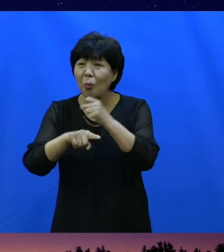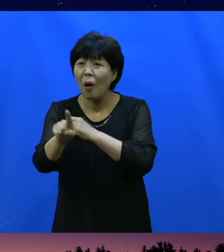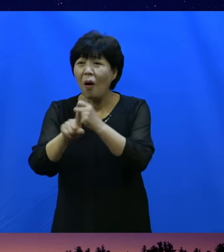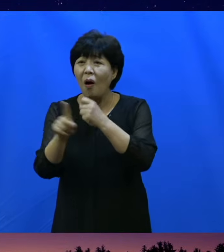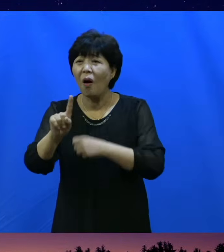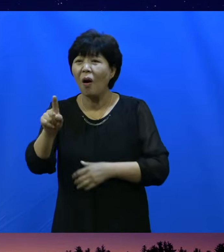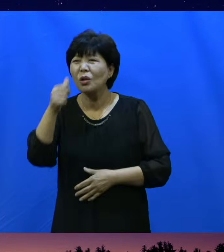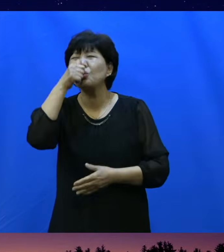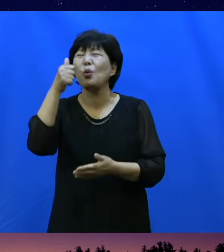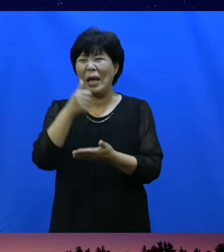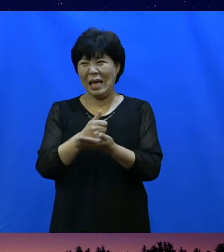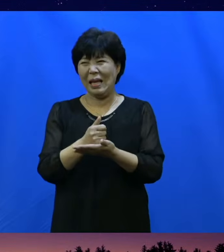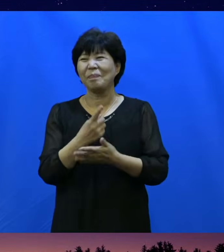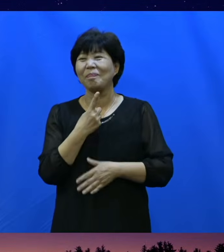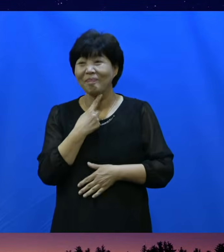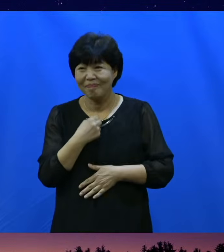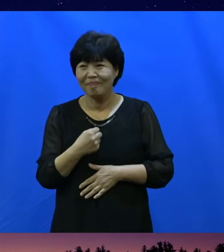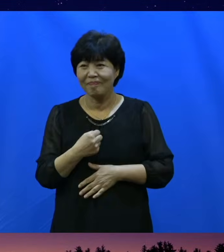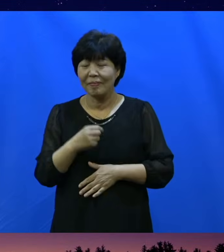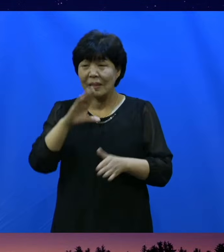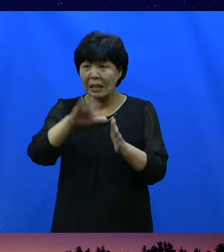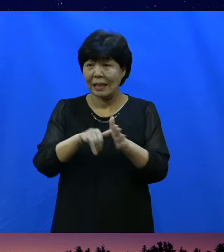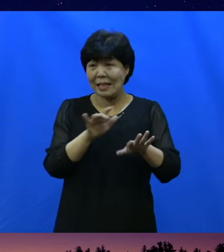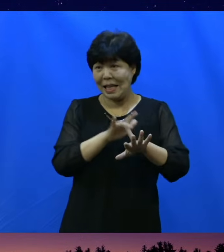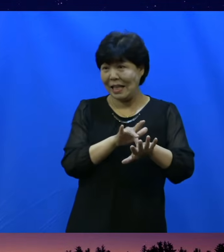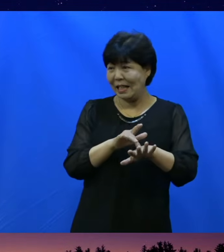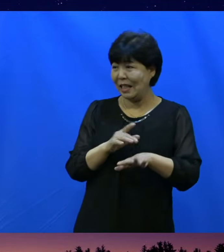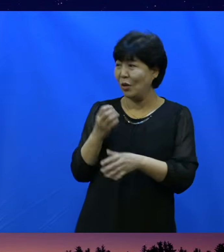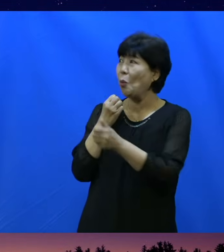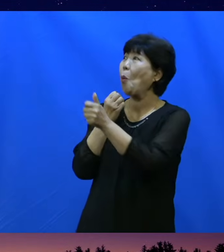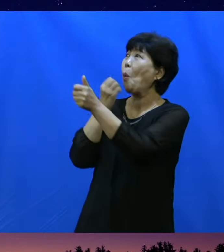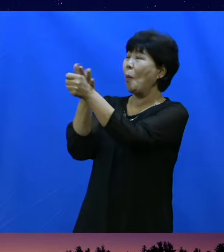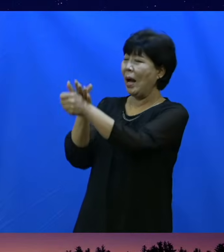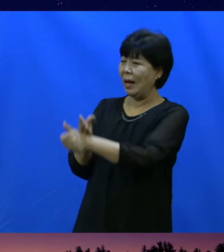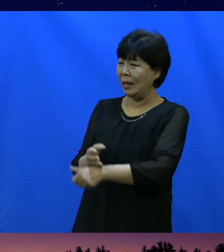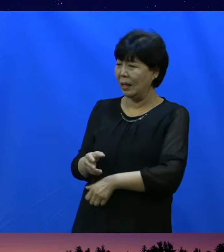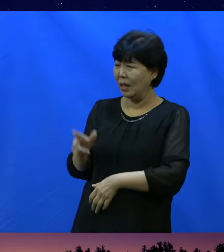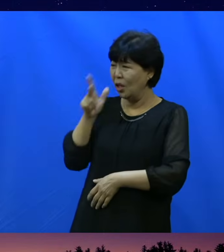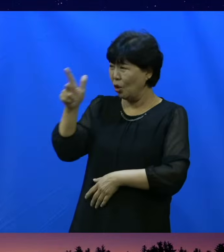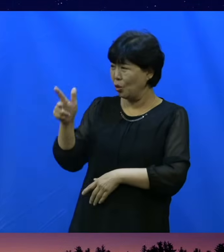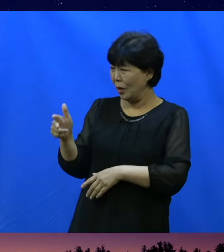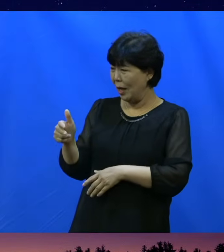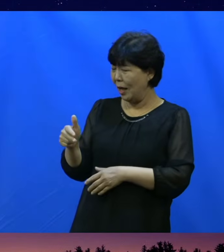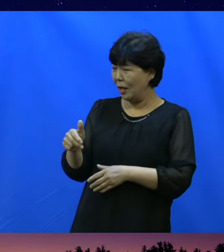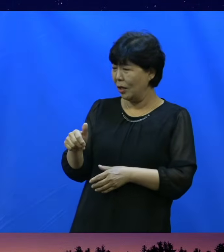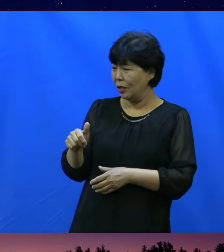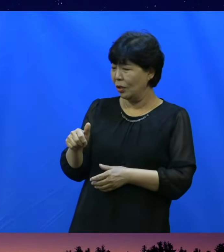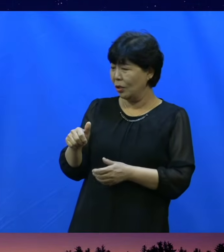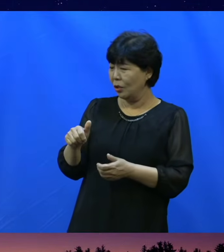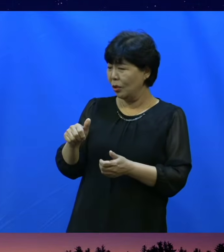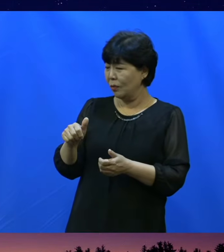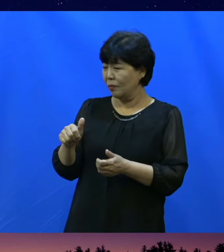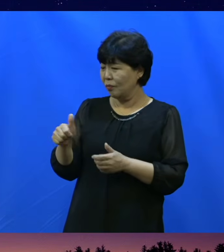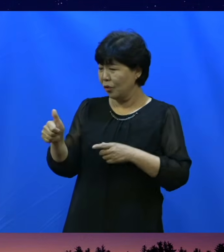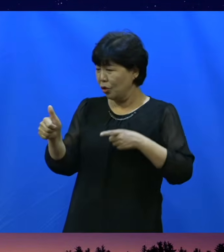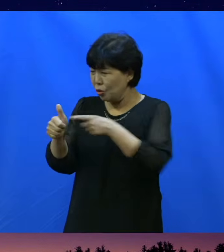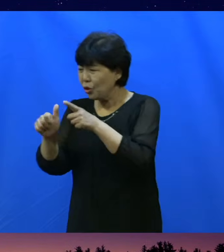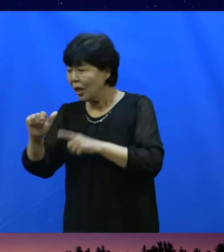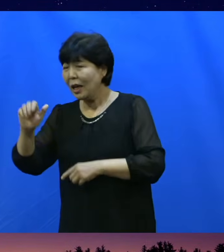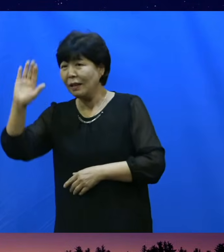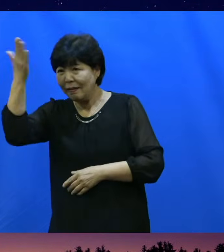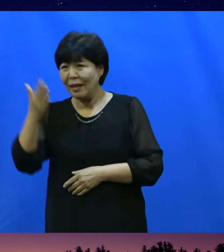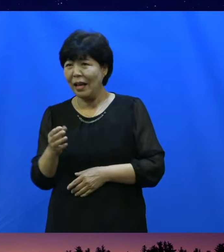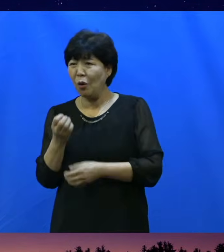여호수아를 사단이 고발합니다. 저 사람 죽여야 된다는 거죠. 그때 하나님이 고발자를 책망하시는